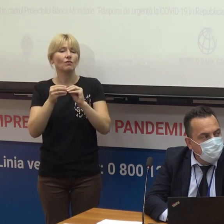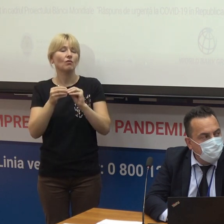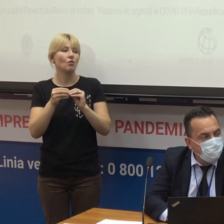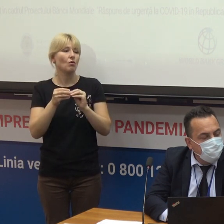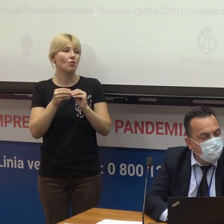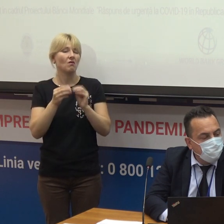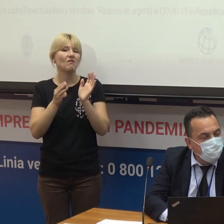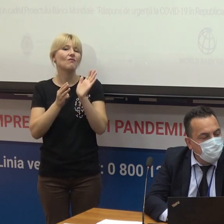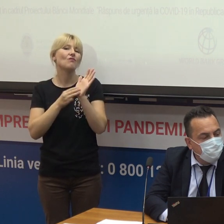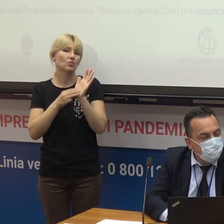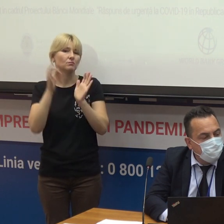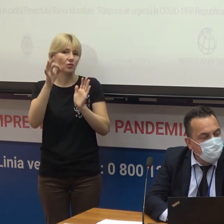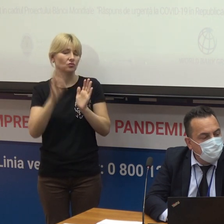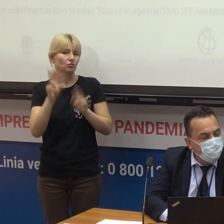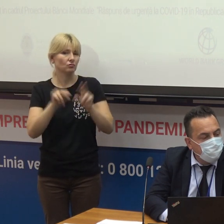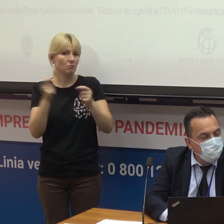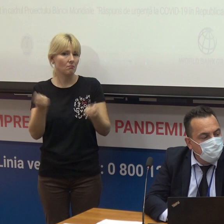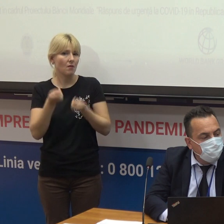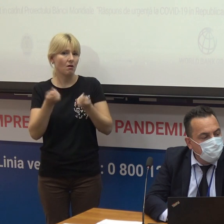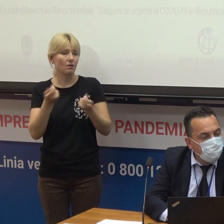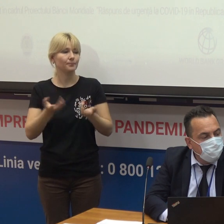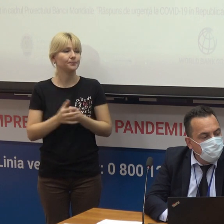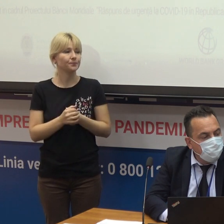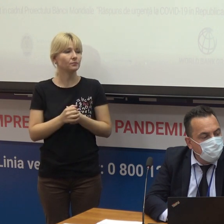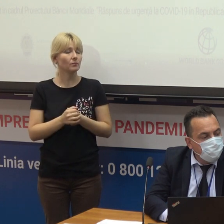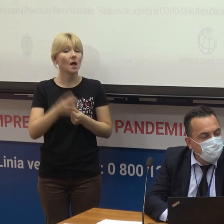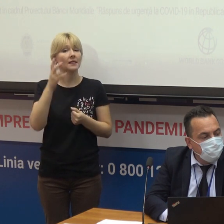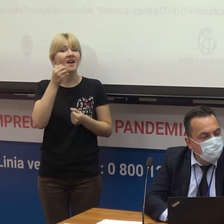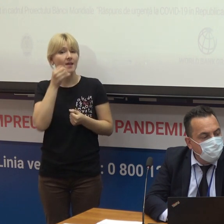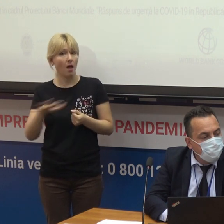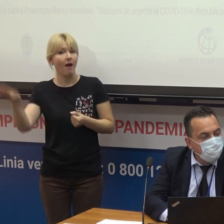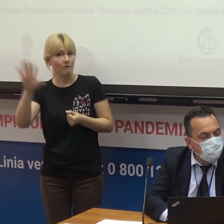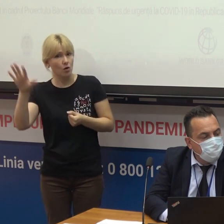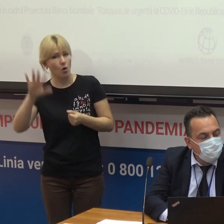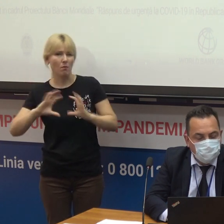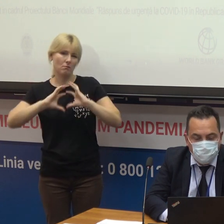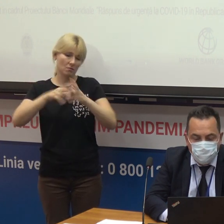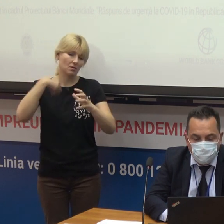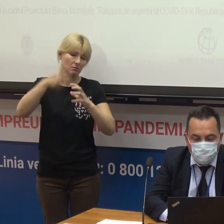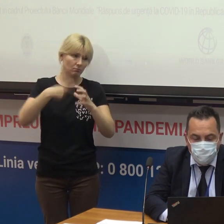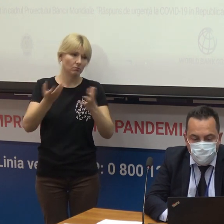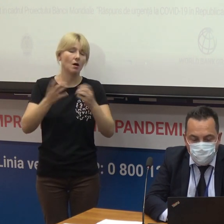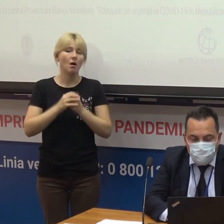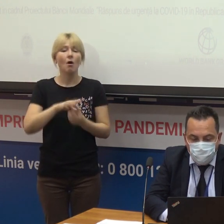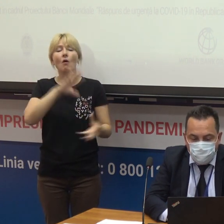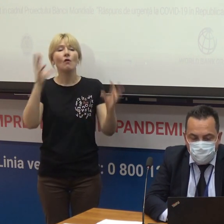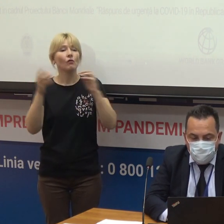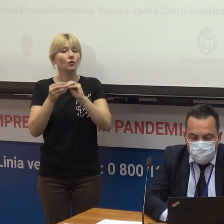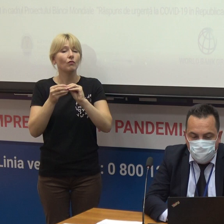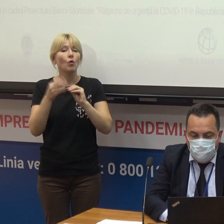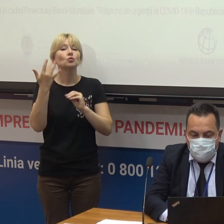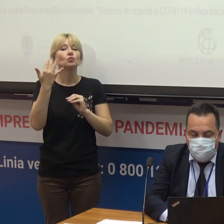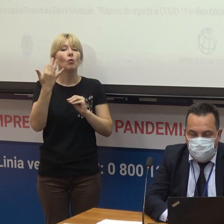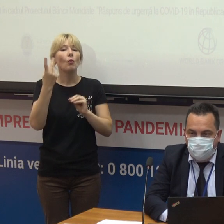jur de 8%. La nivel european, mondial, rata de acoperire cu vaccin constituie